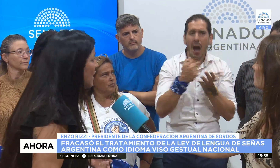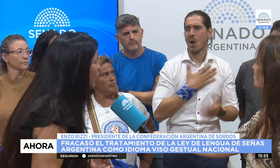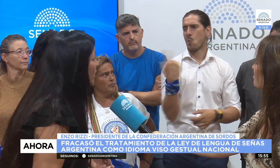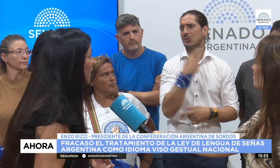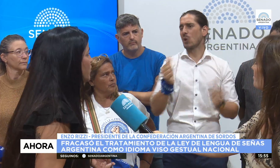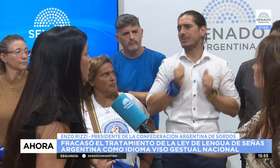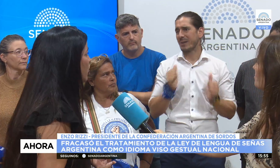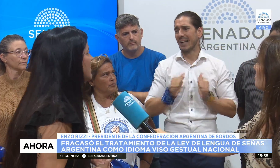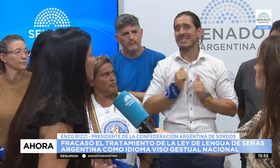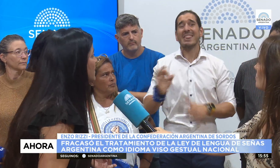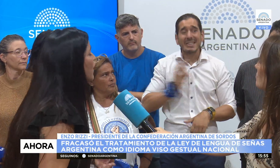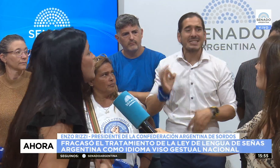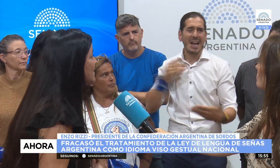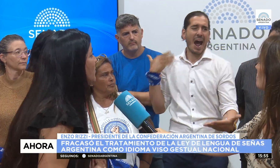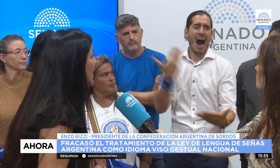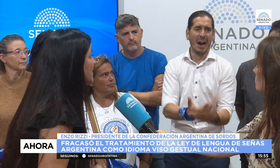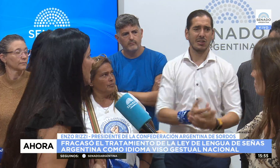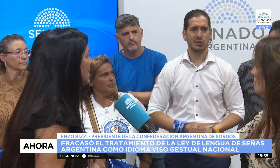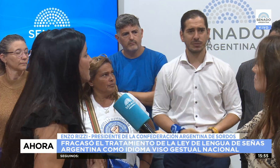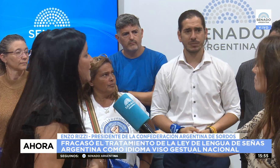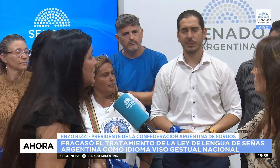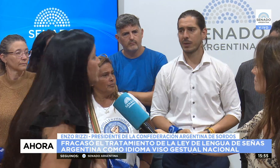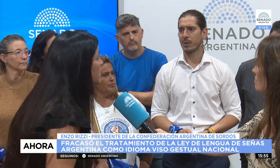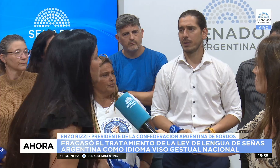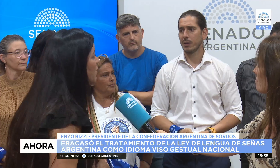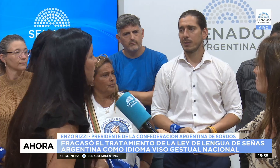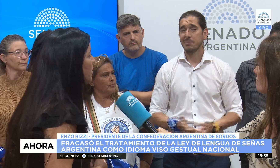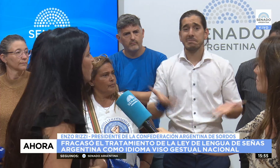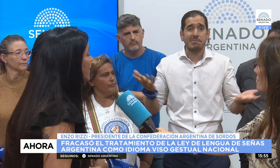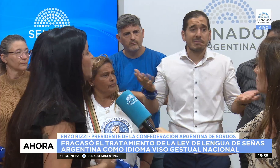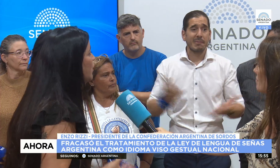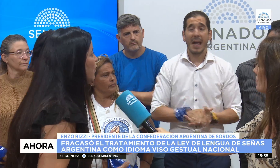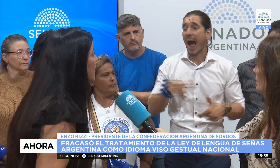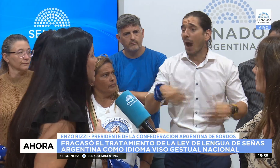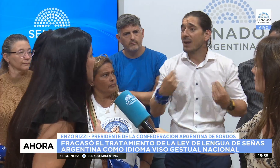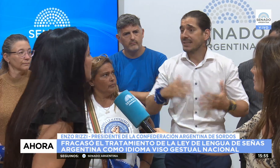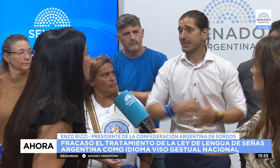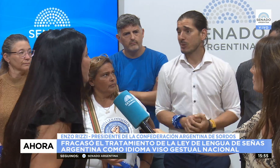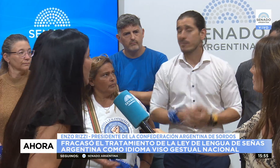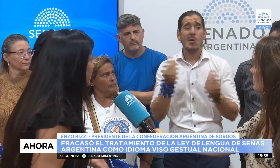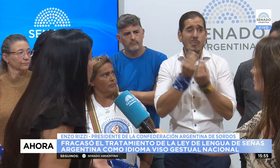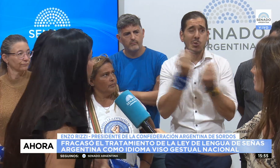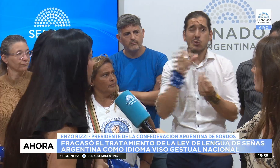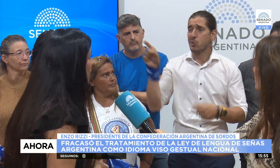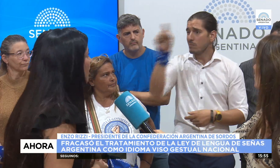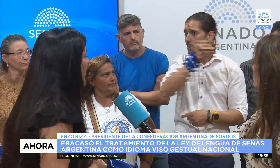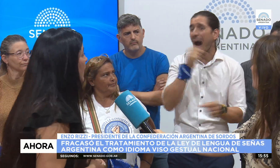Hoy nos sacaron nuestra ilusión, nos sacaron nuestras esperanzas. Desde hace muchísimos años que venimos con esto y hoy sentimos que fracasó.